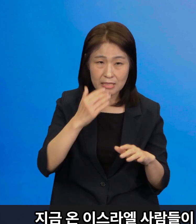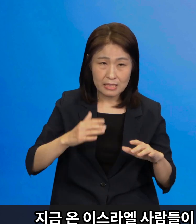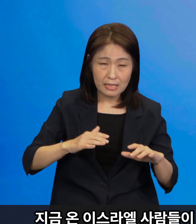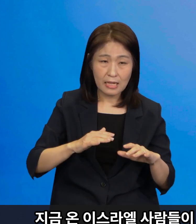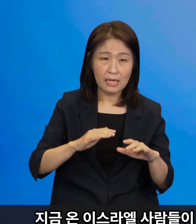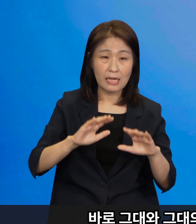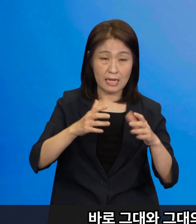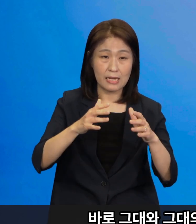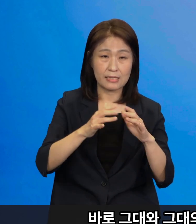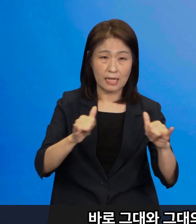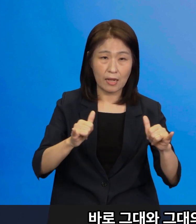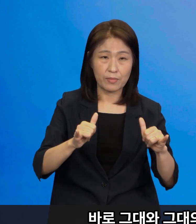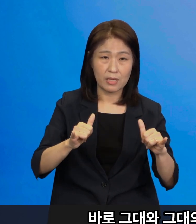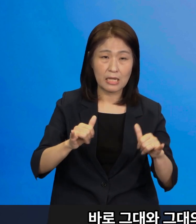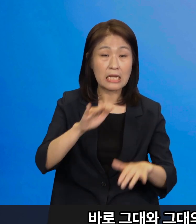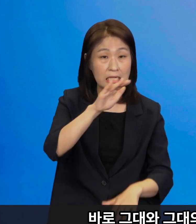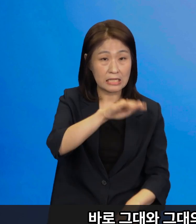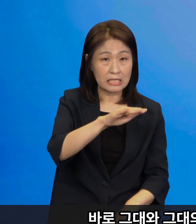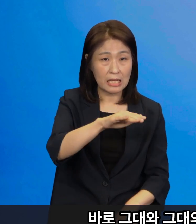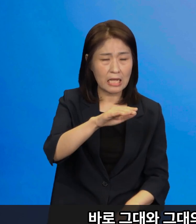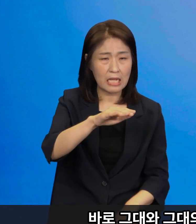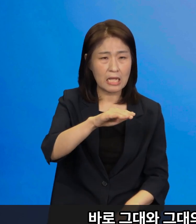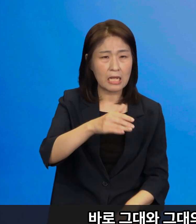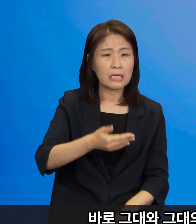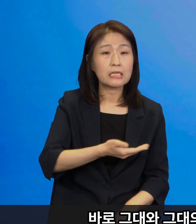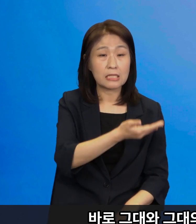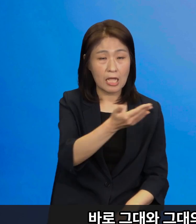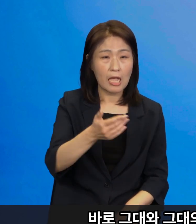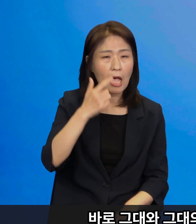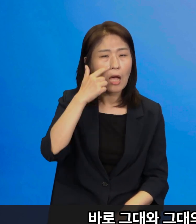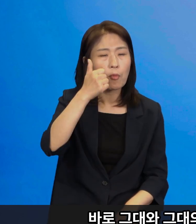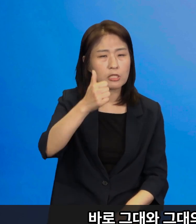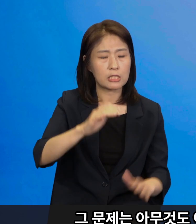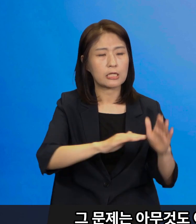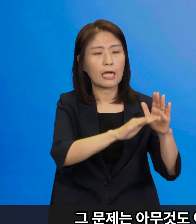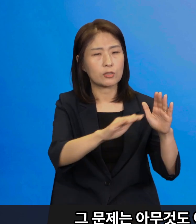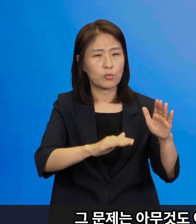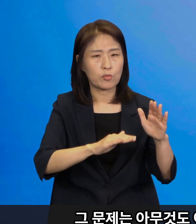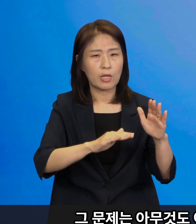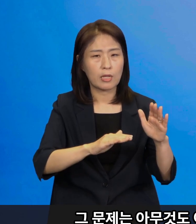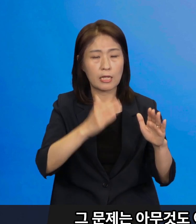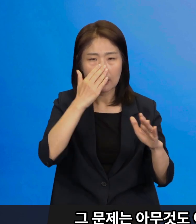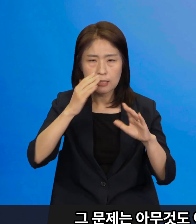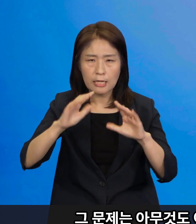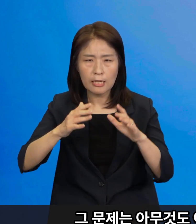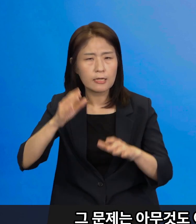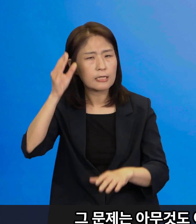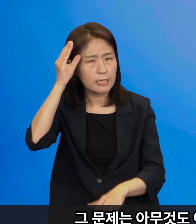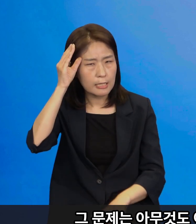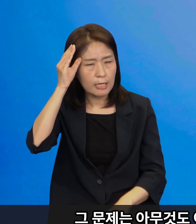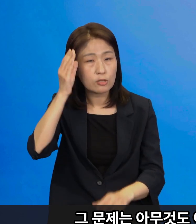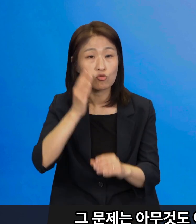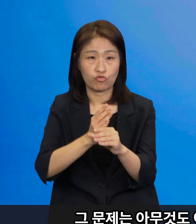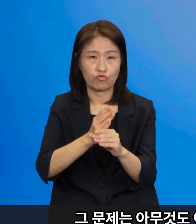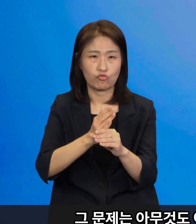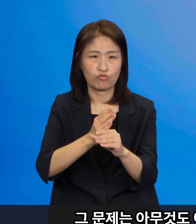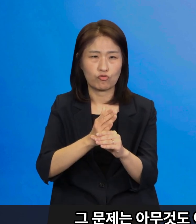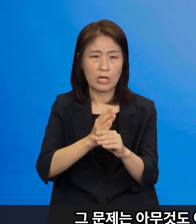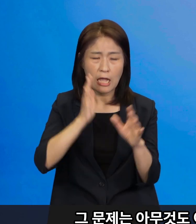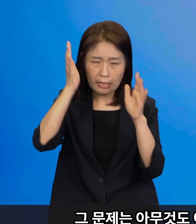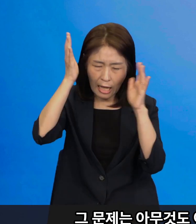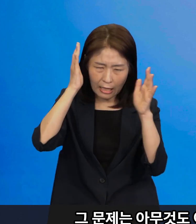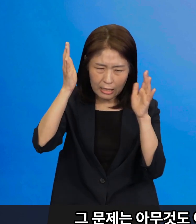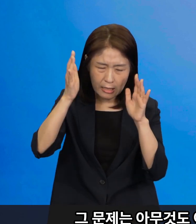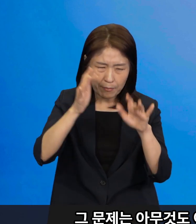누구에게 걸려있는지 아십니까? 바로 그대와 그대 아버지 온 집안에게 있습니다. 그 문제는 아무것도 아닙니다. 이미